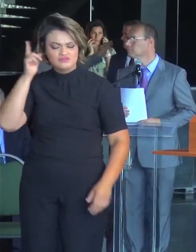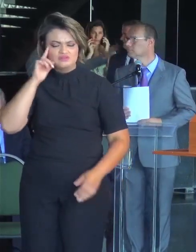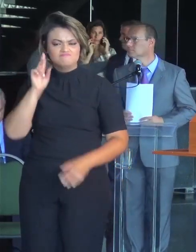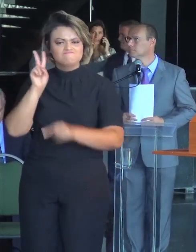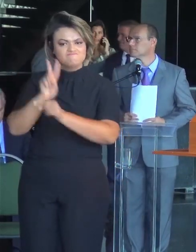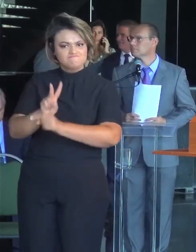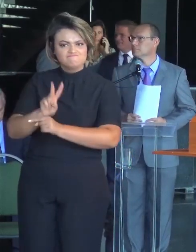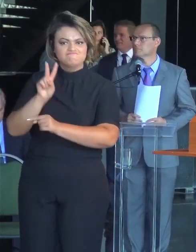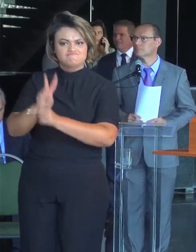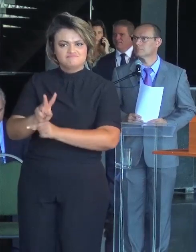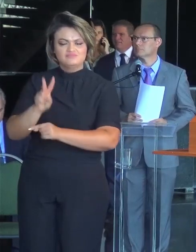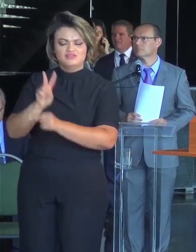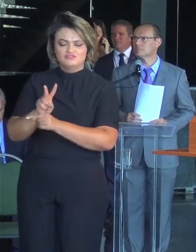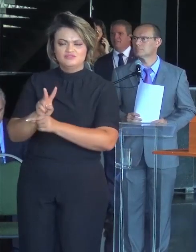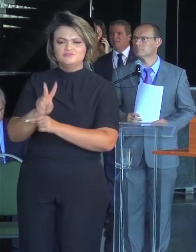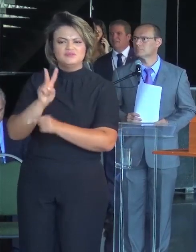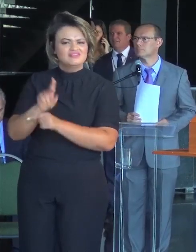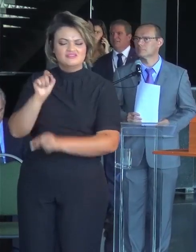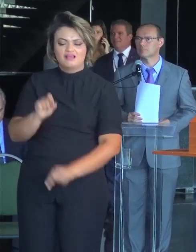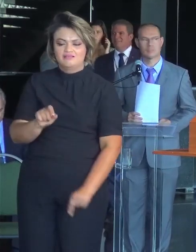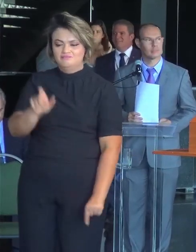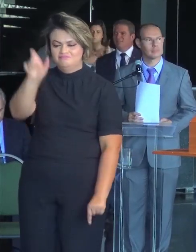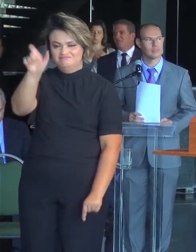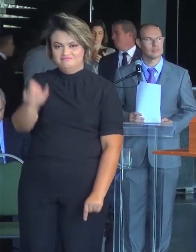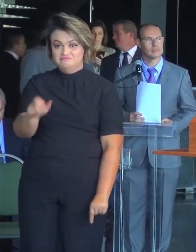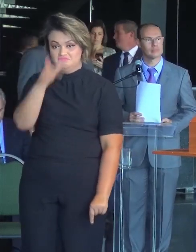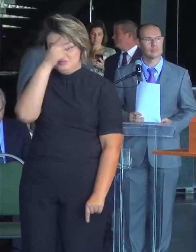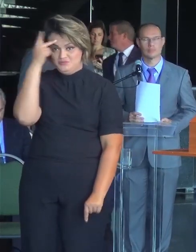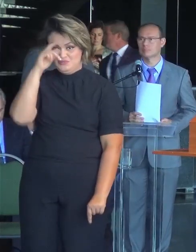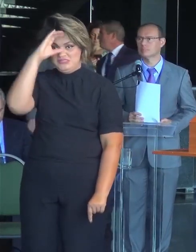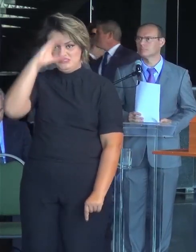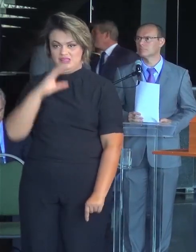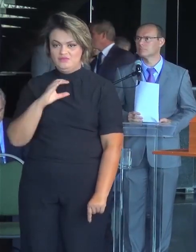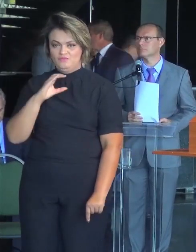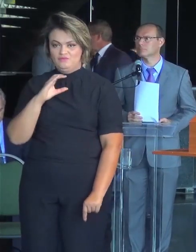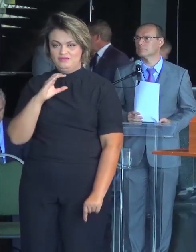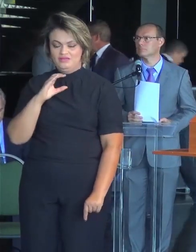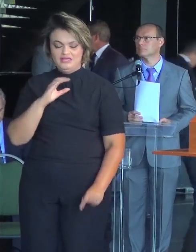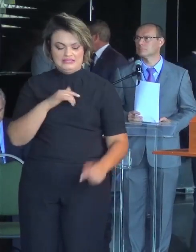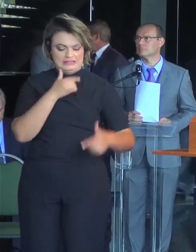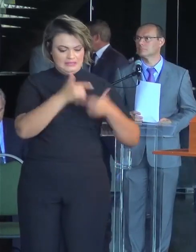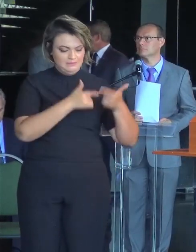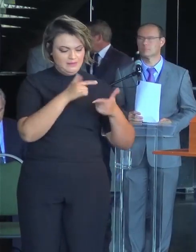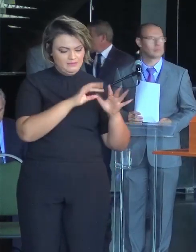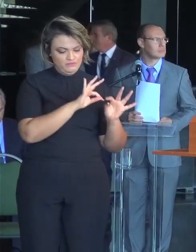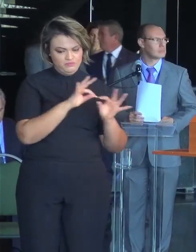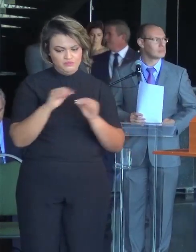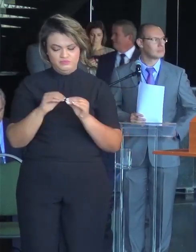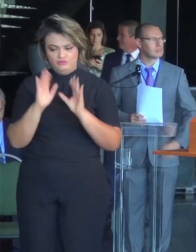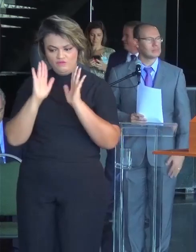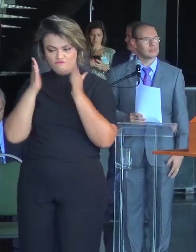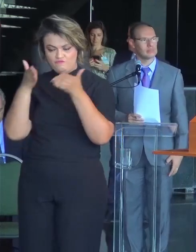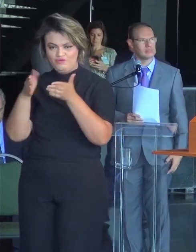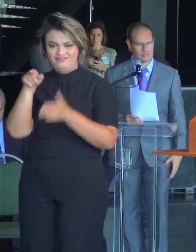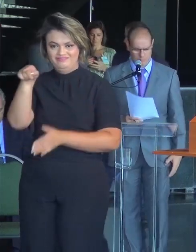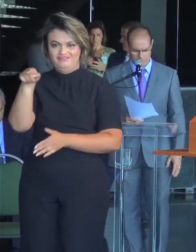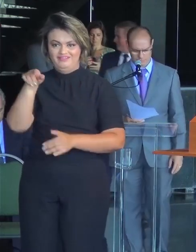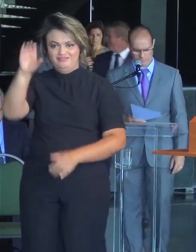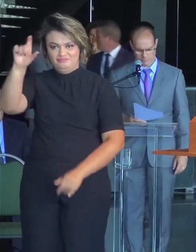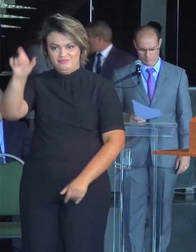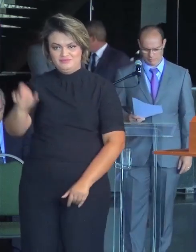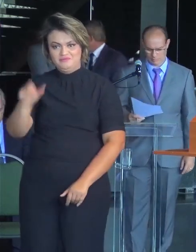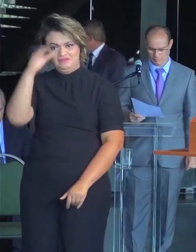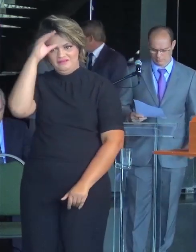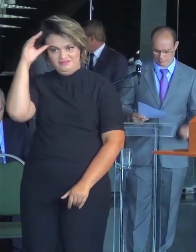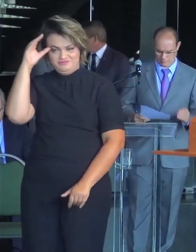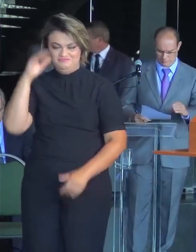protegem esse cidadão, destinatário final de produtos e serviços. O mundo de hoje é um